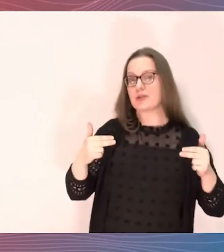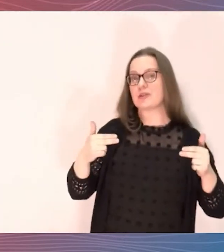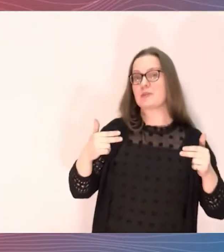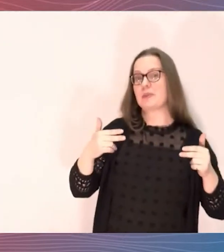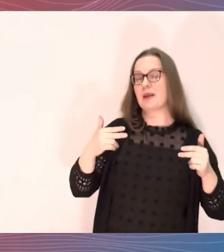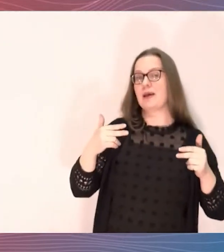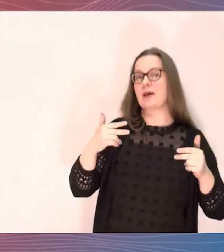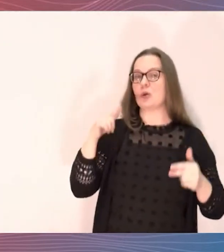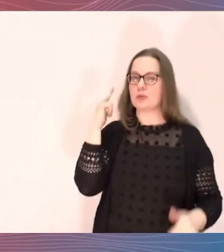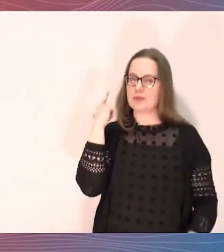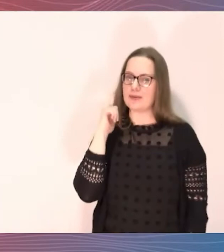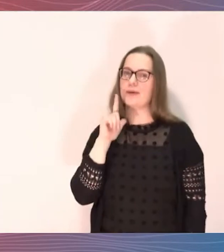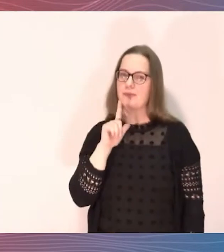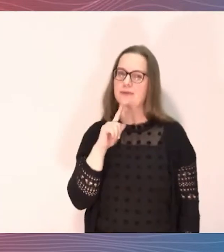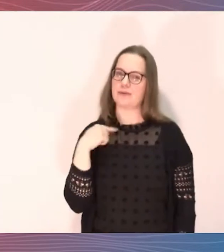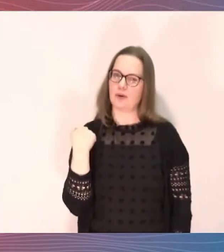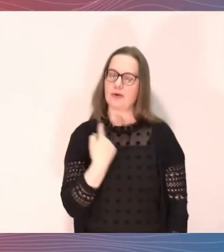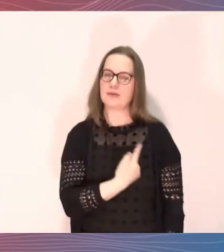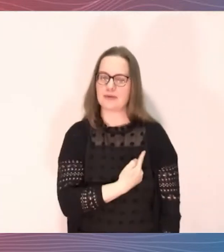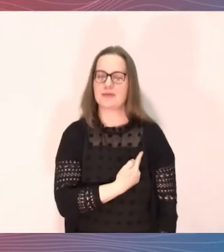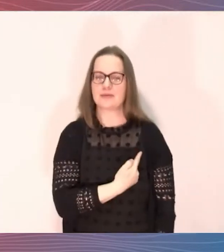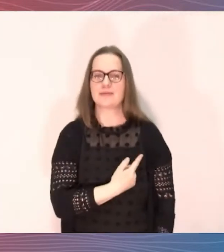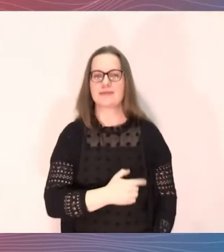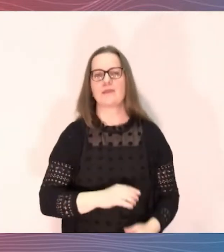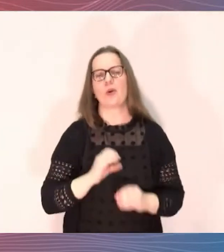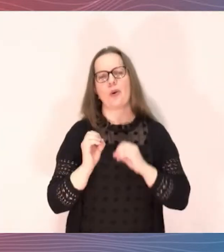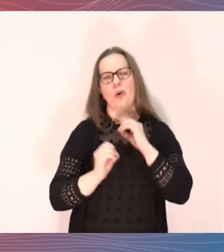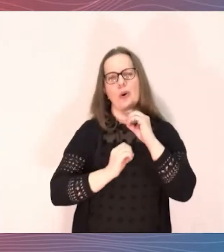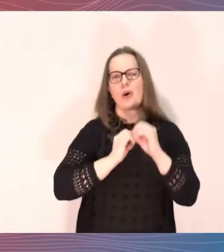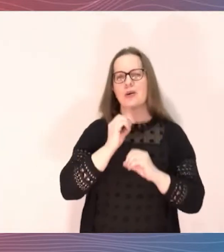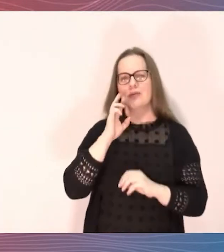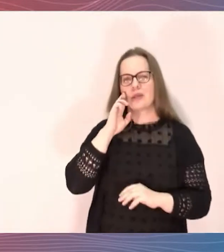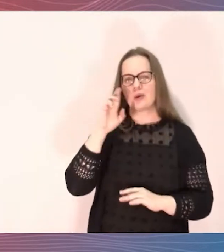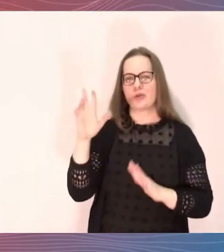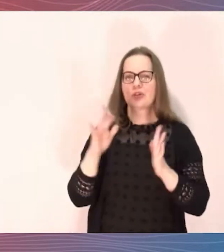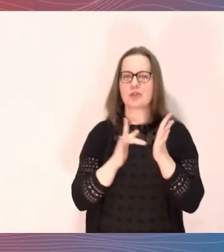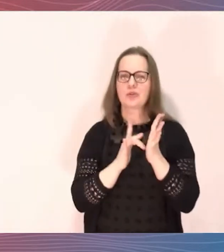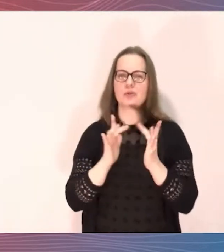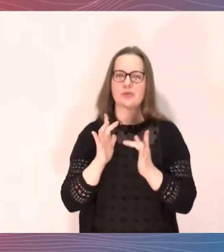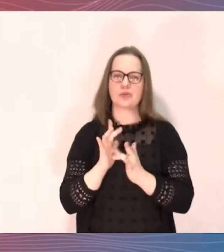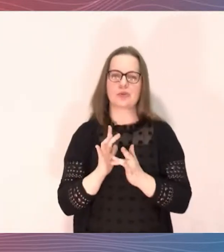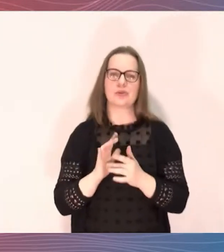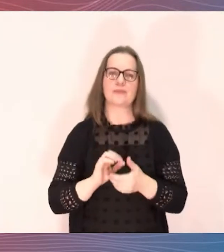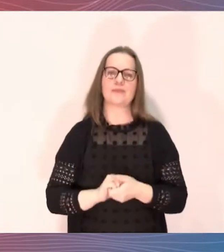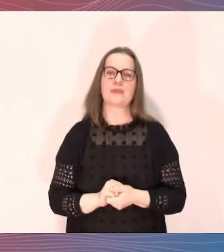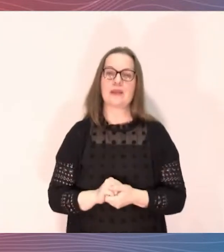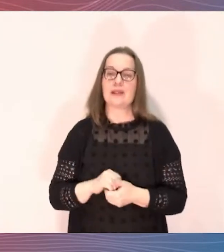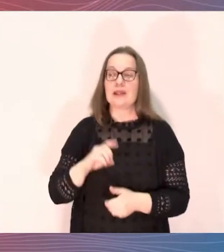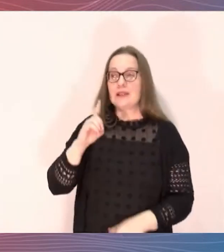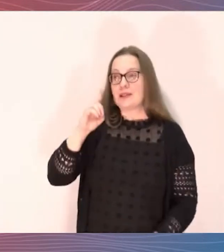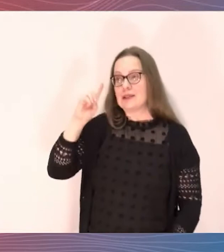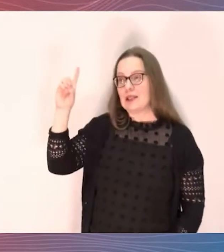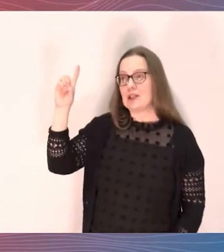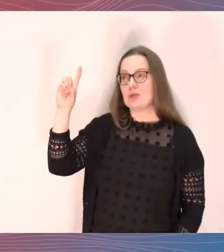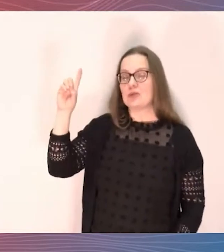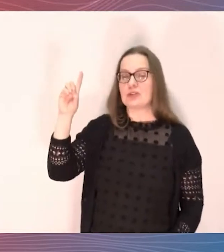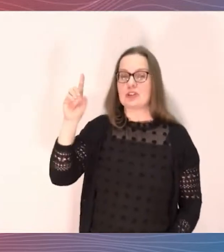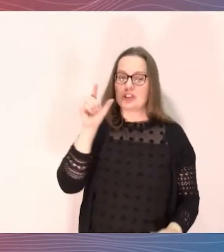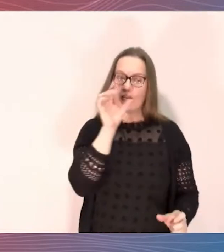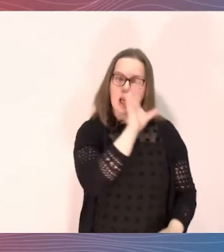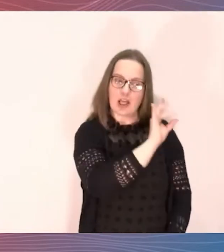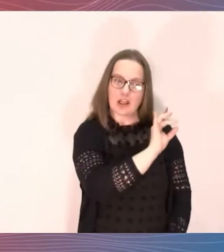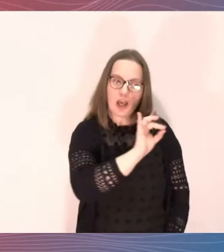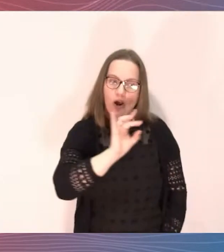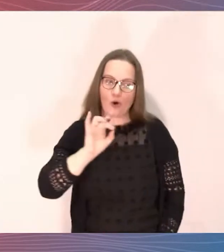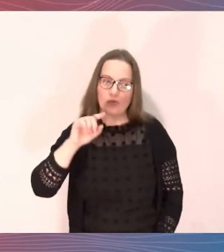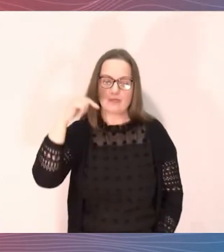Ó Senhor Jesus. E aos que predestinou, esses também chamou, e aos que chamou, a esses também